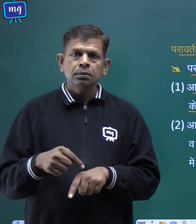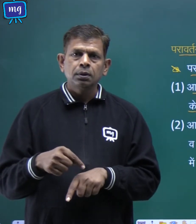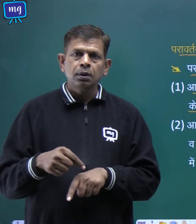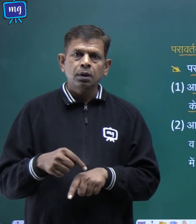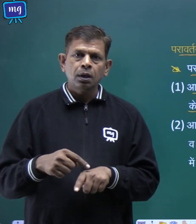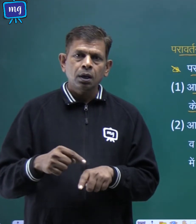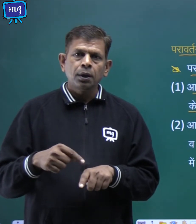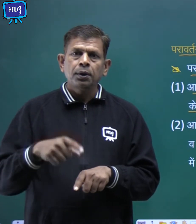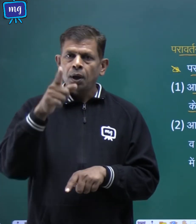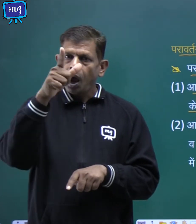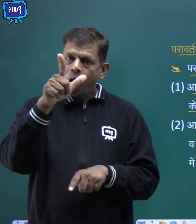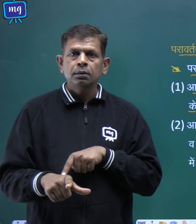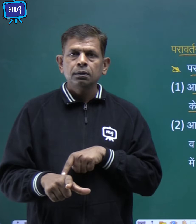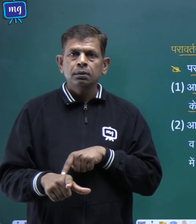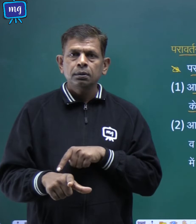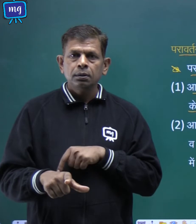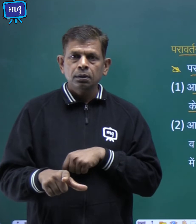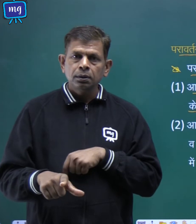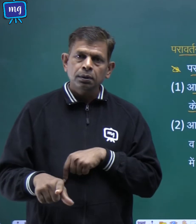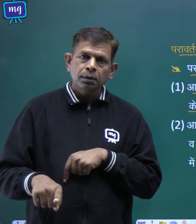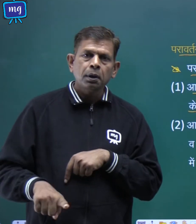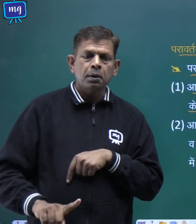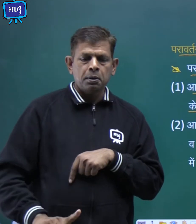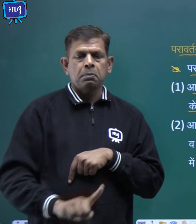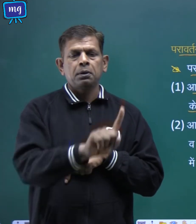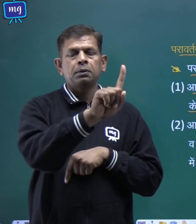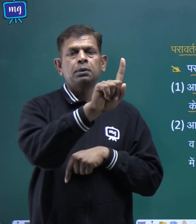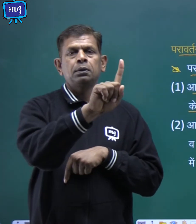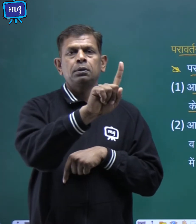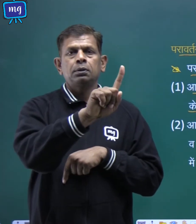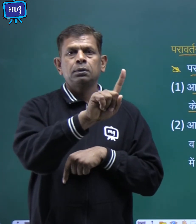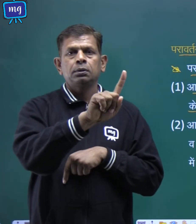और ये अभिलंब है, ये परावर्तित किरण है,